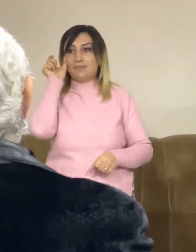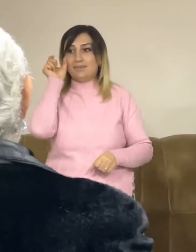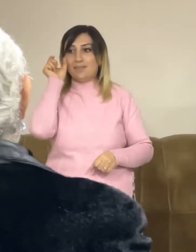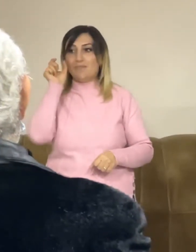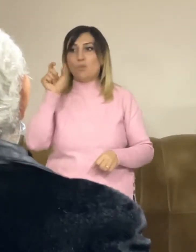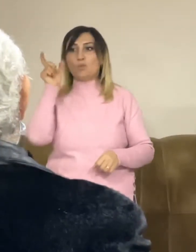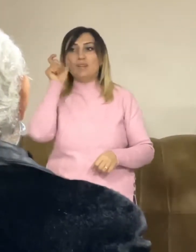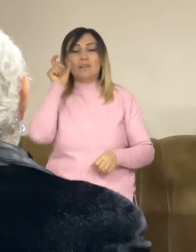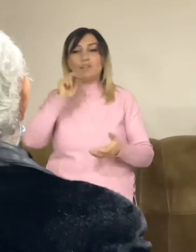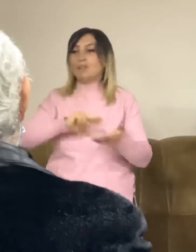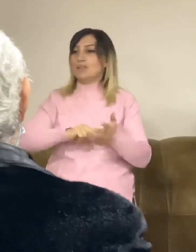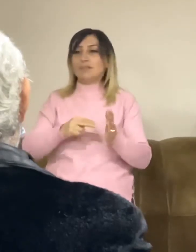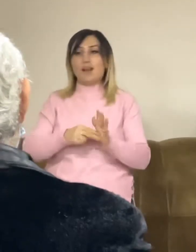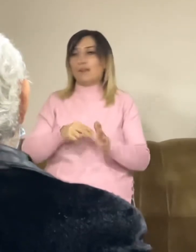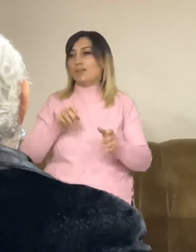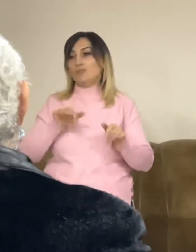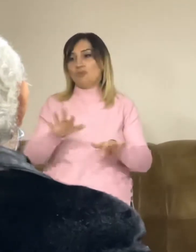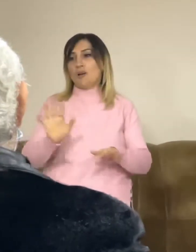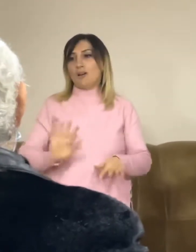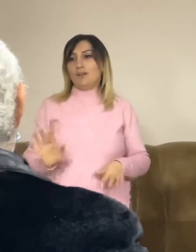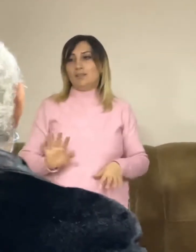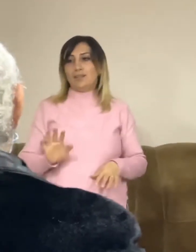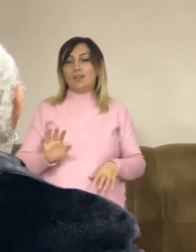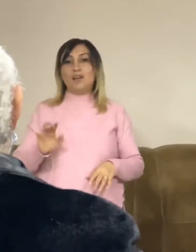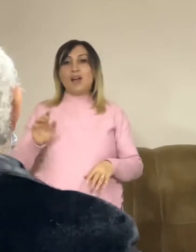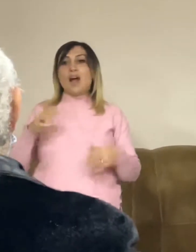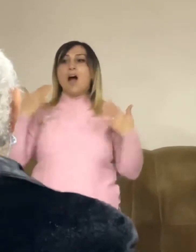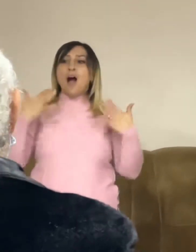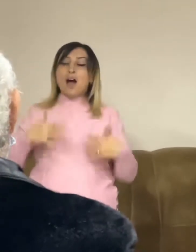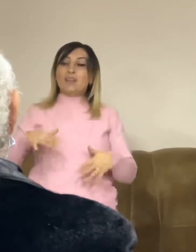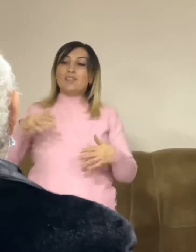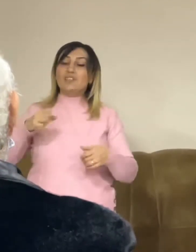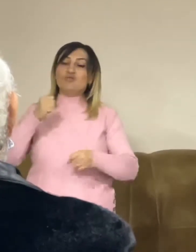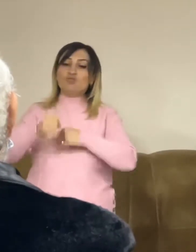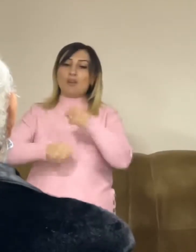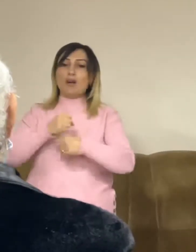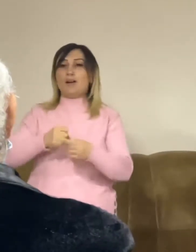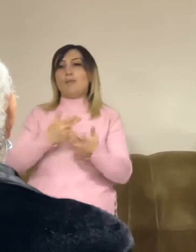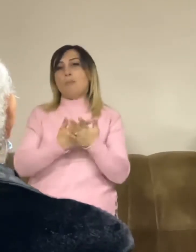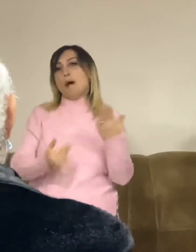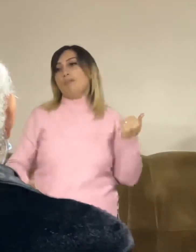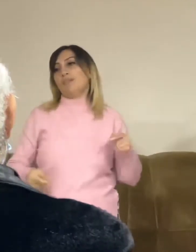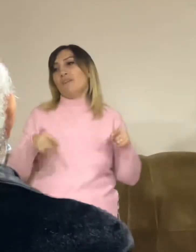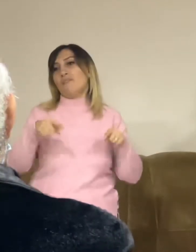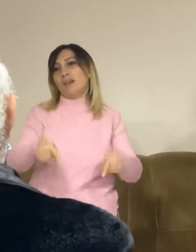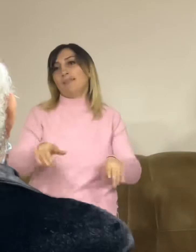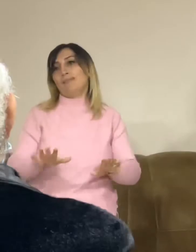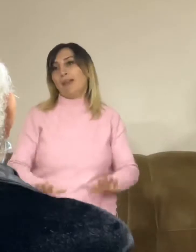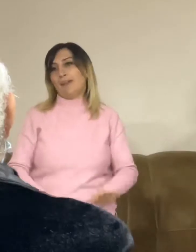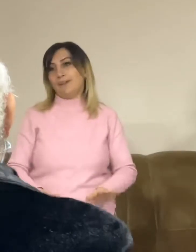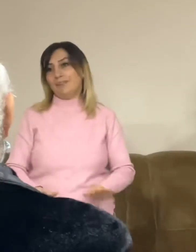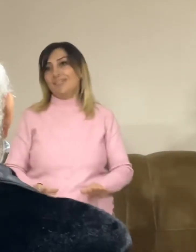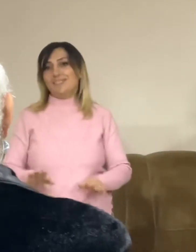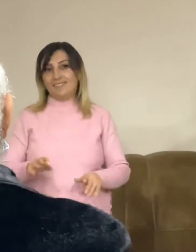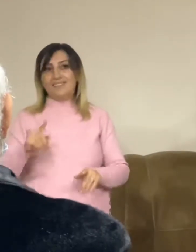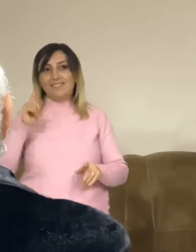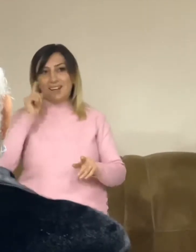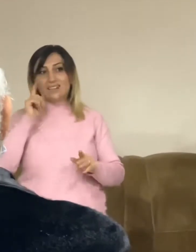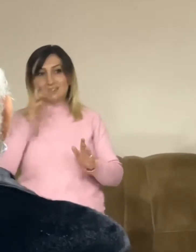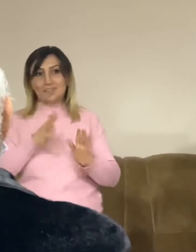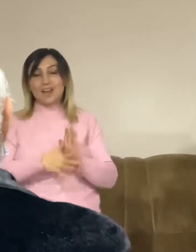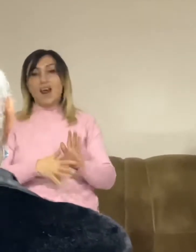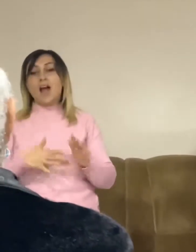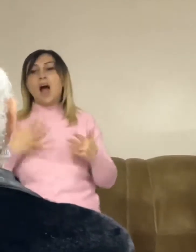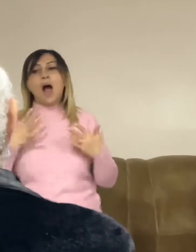ծրագիրը այսինքն չարը արդեն պարտվել է Եդենի պարտեզում որովհետեւ մենք այլևս հնարավորություն